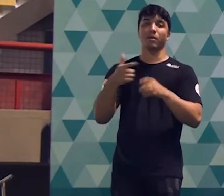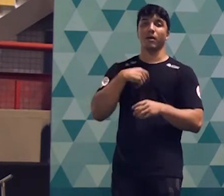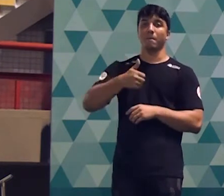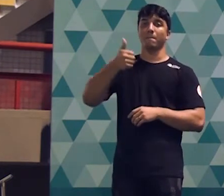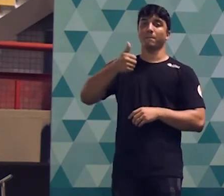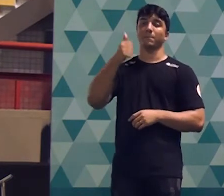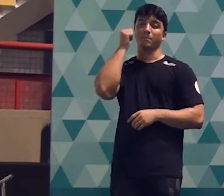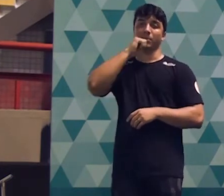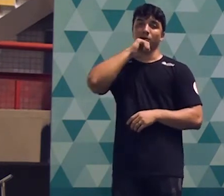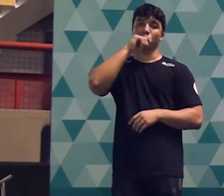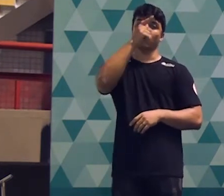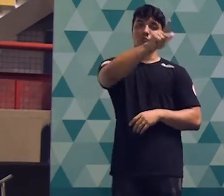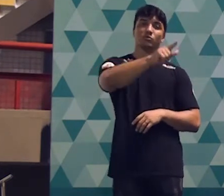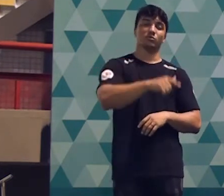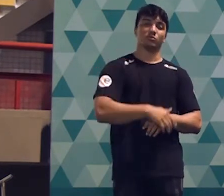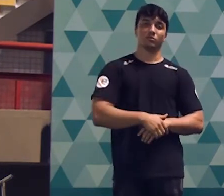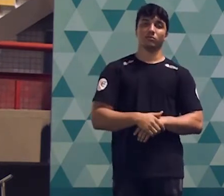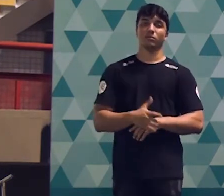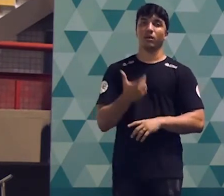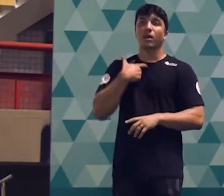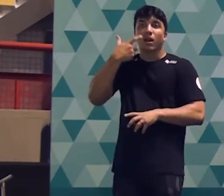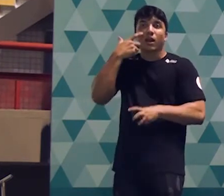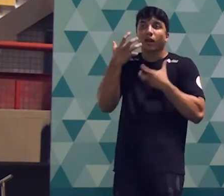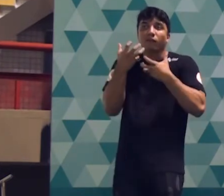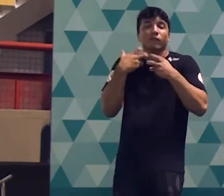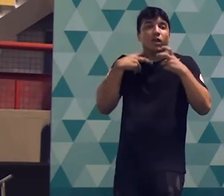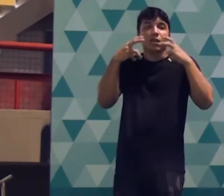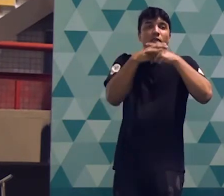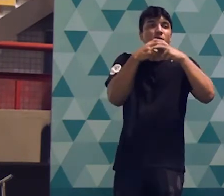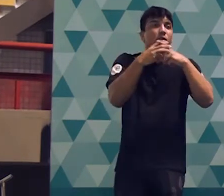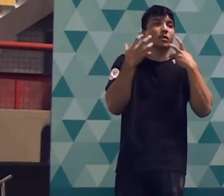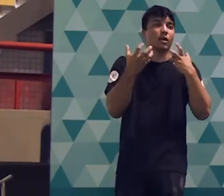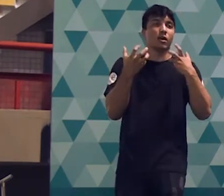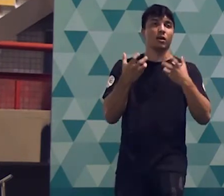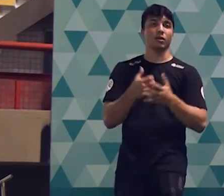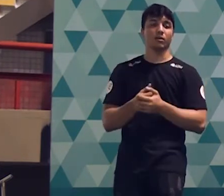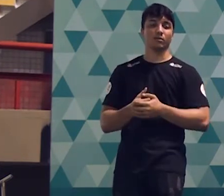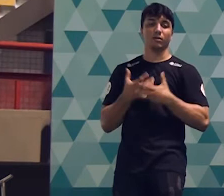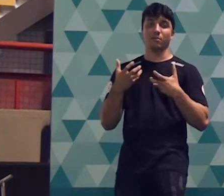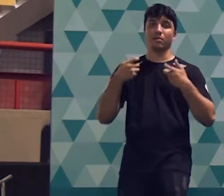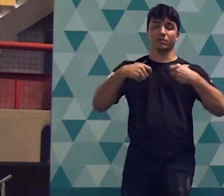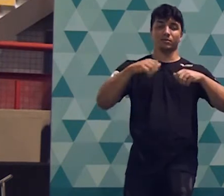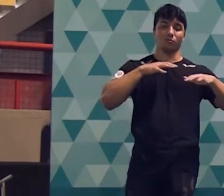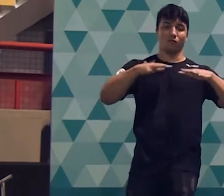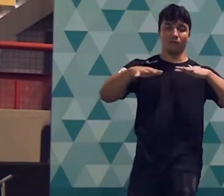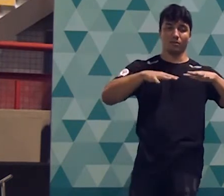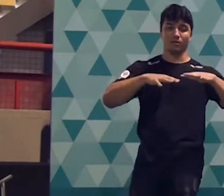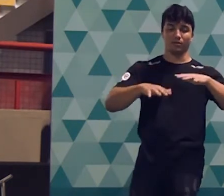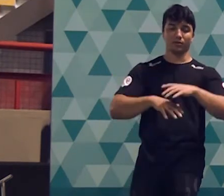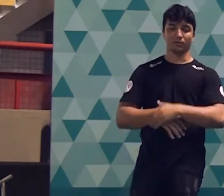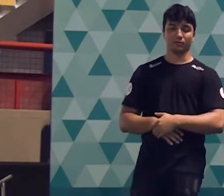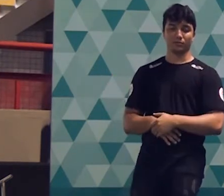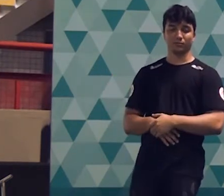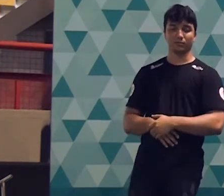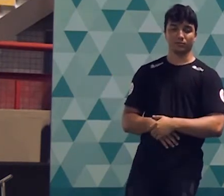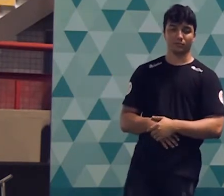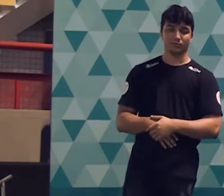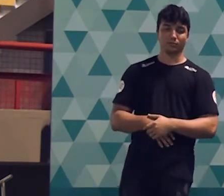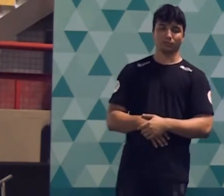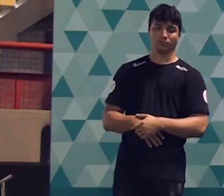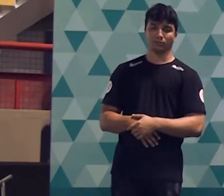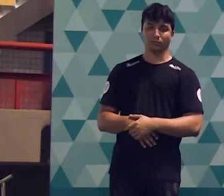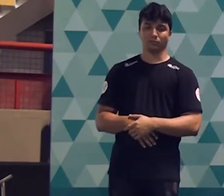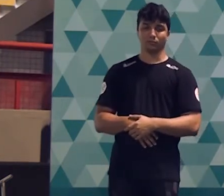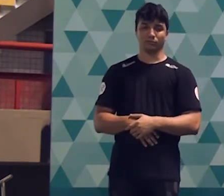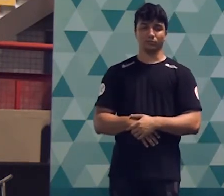cuspindo a mãe do outro. A gente quer ver a confusão, é a necessidade de movimento, viu? Desde o homem pré-histórico, olha aí, olha a